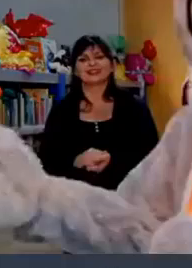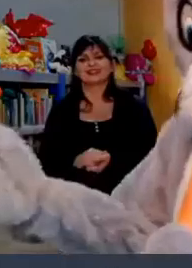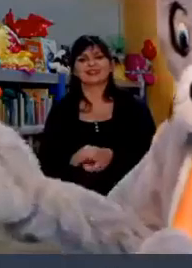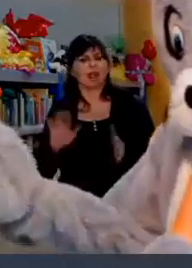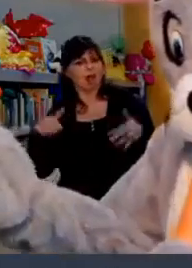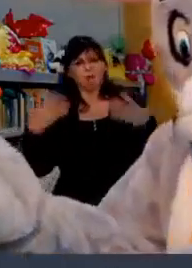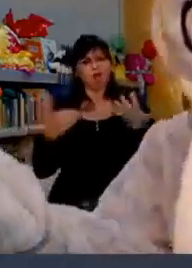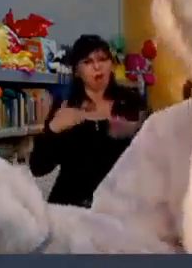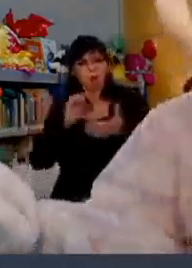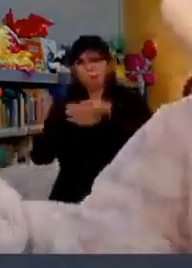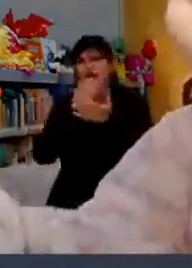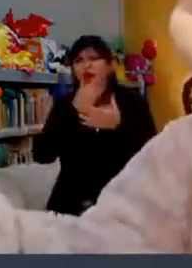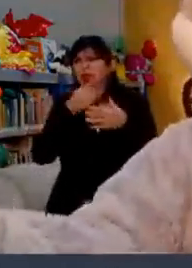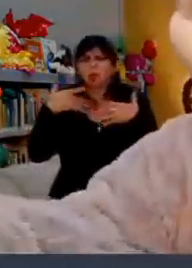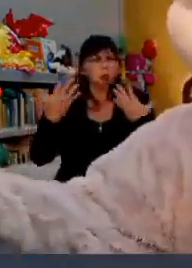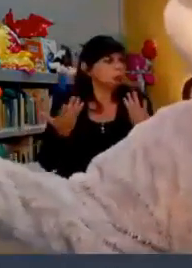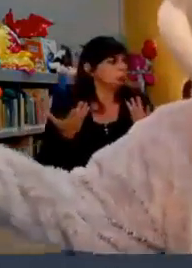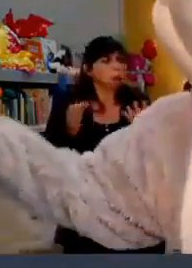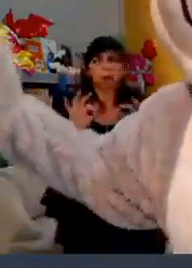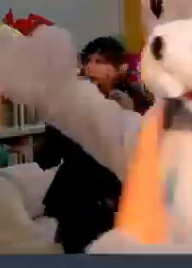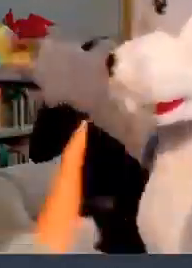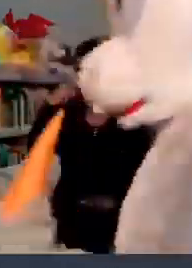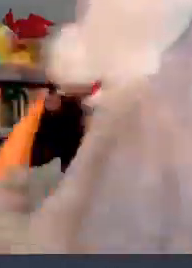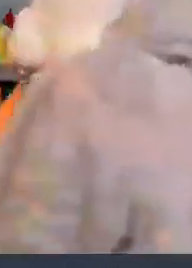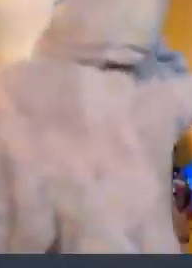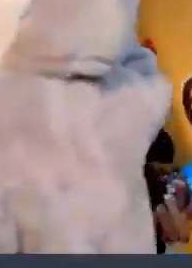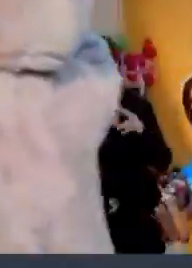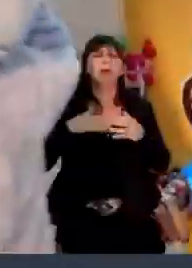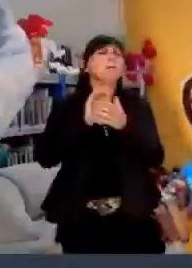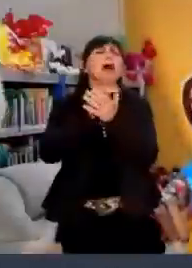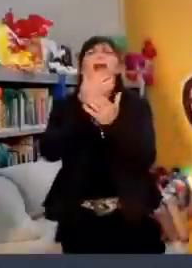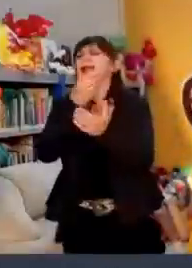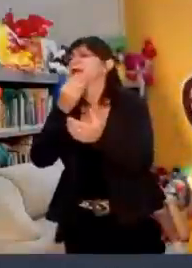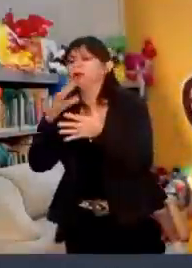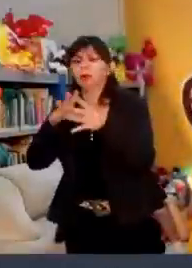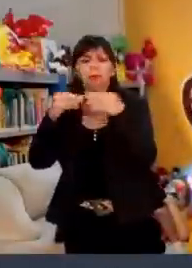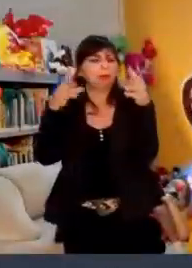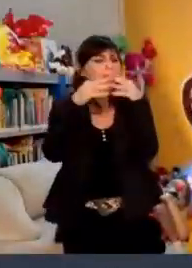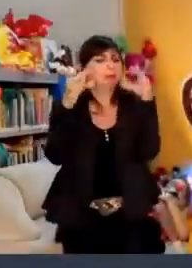Alguém viu meu marido por aí? Ninguém viu? Não?